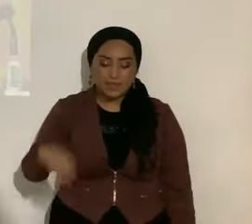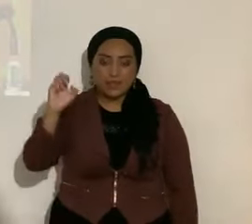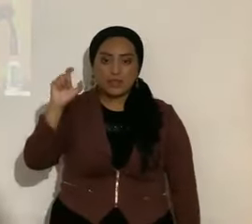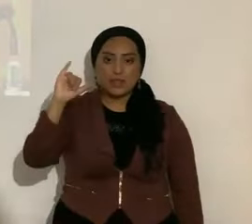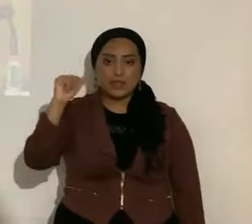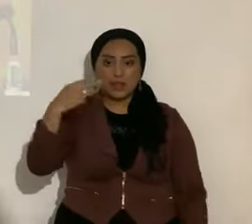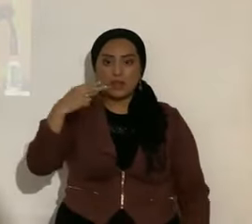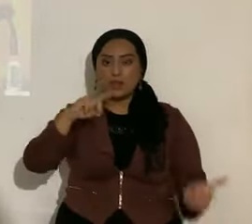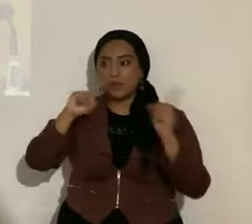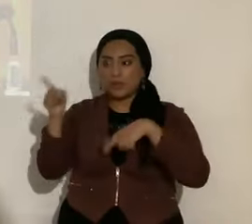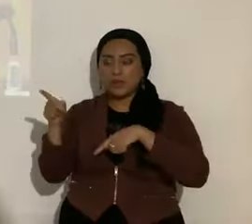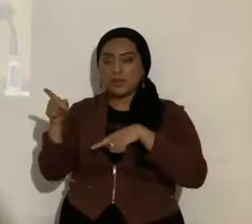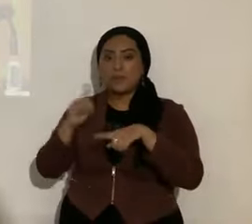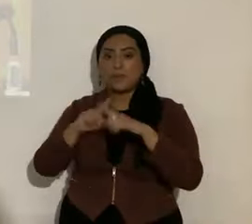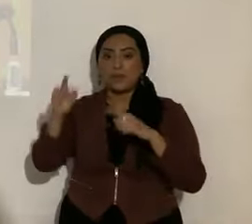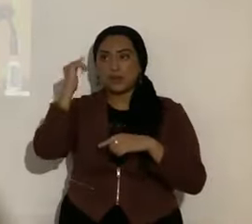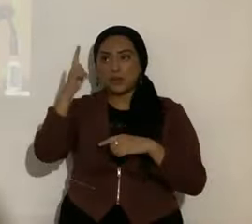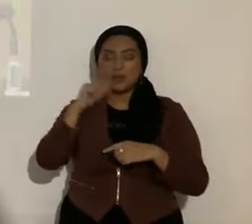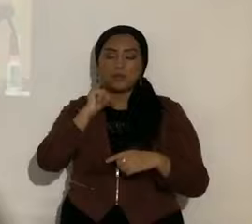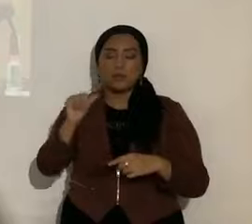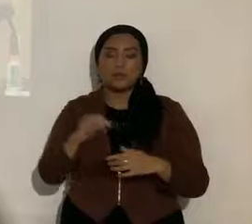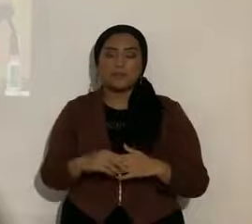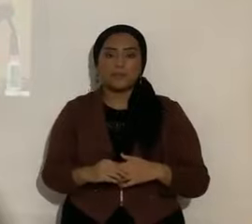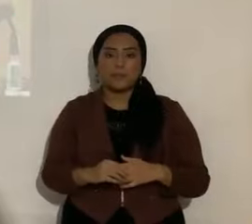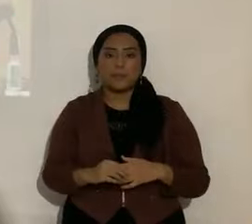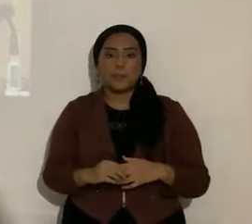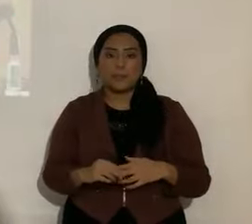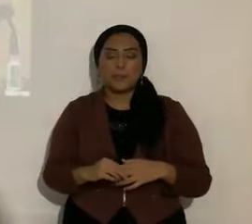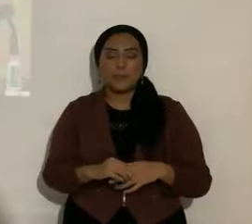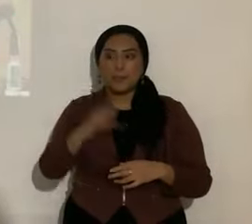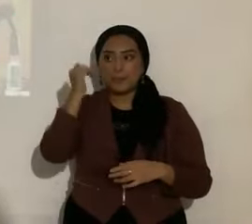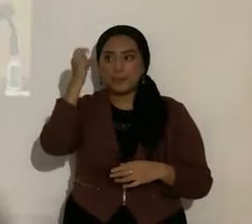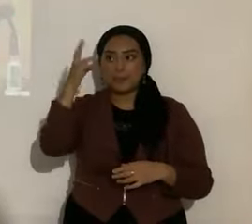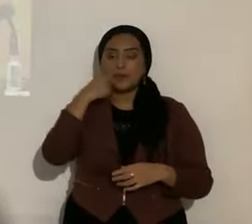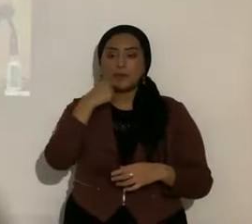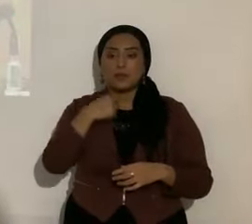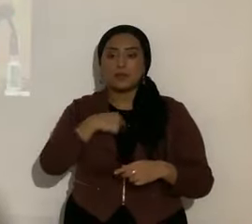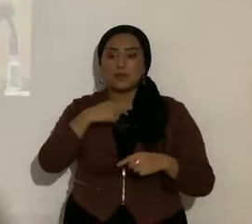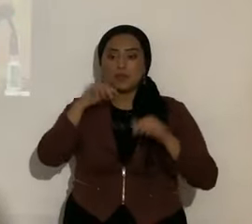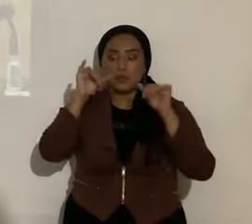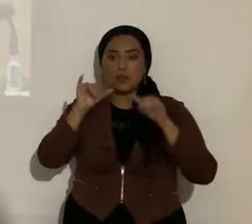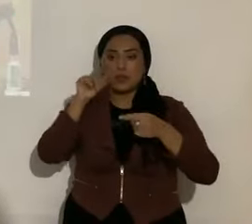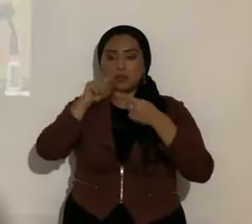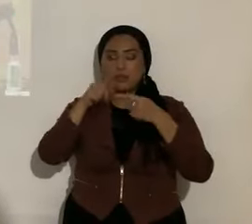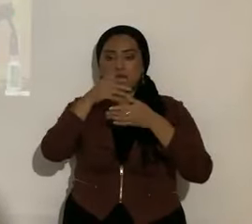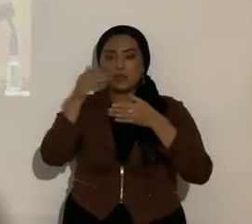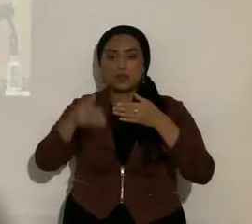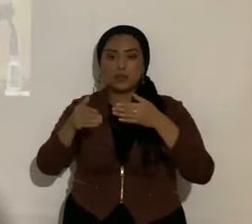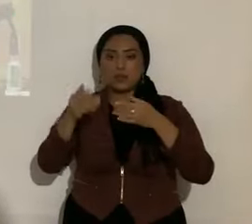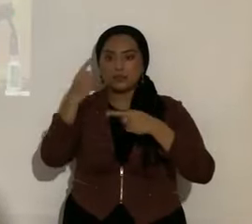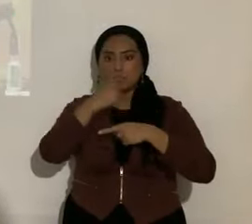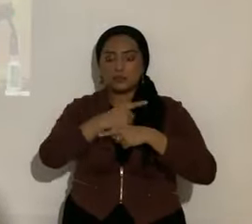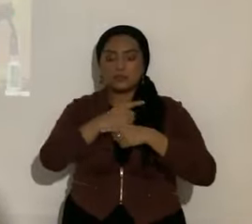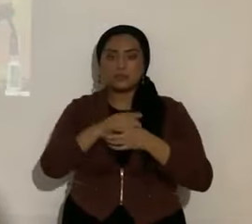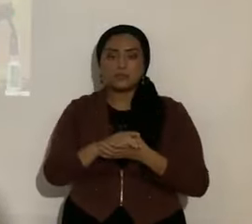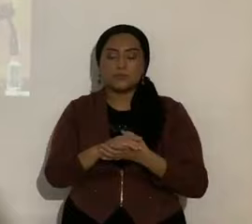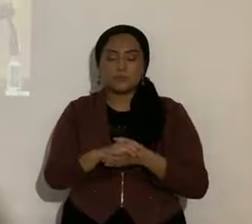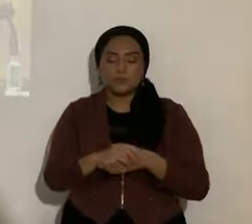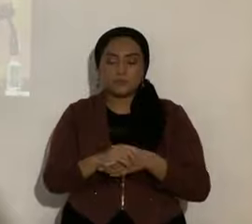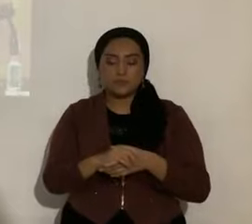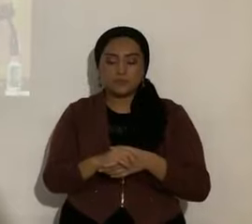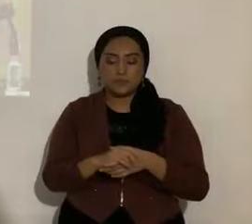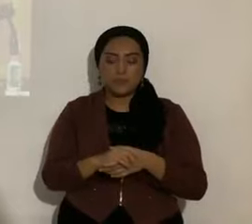se fue, pero Yahweh no. De hecho, Yahshua nos dice que estará hasta el último día de este planeta.